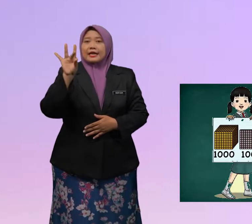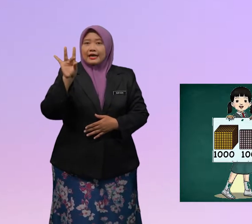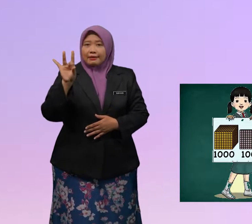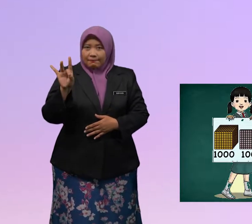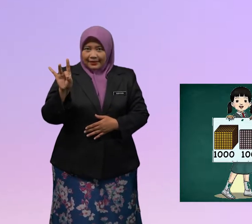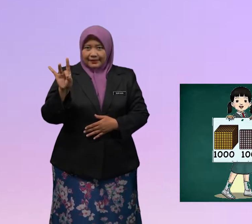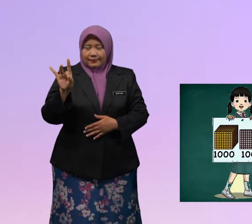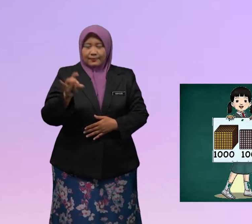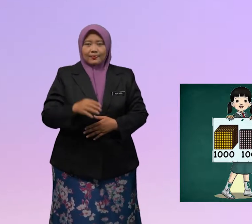1,108.